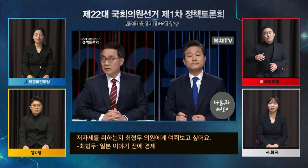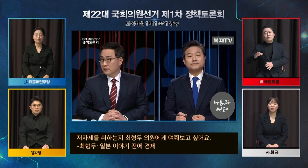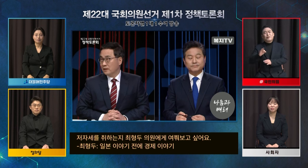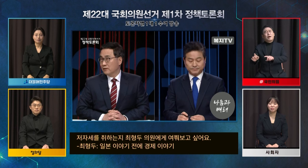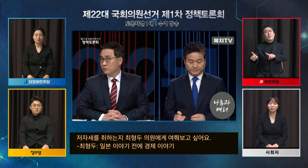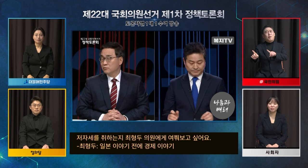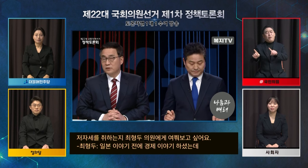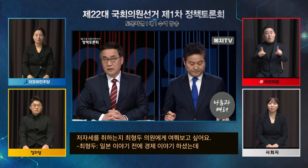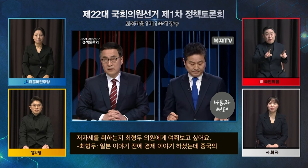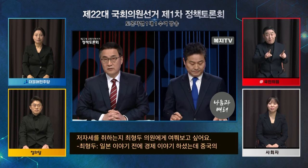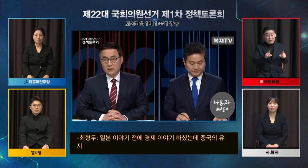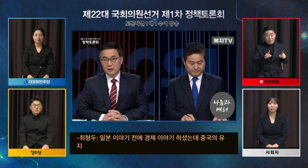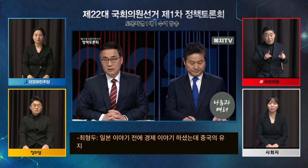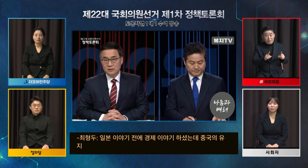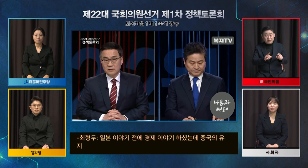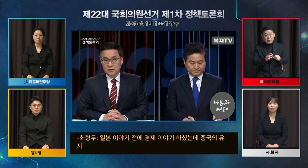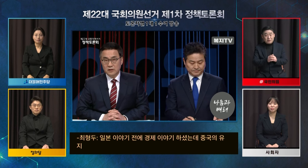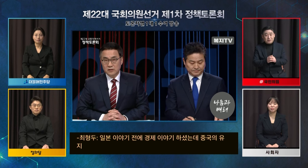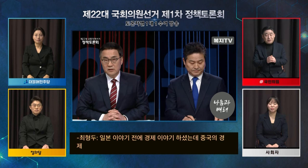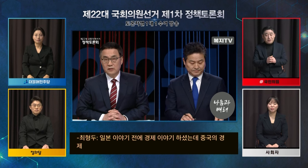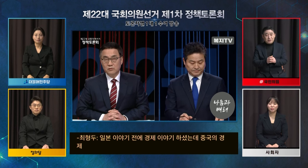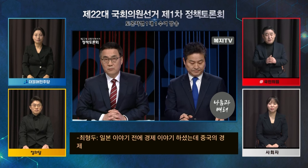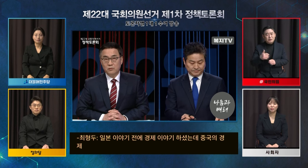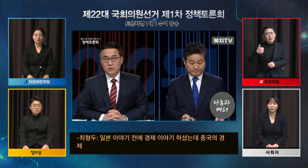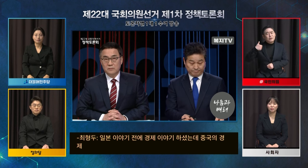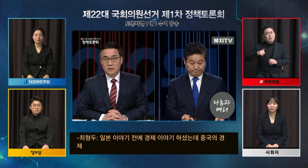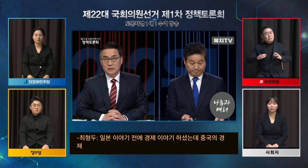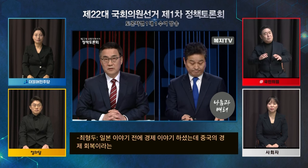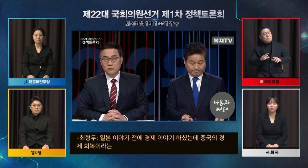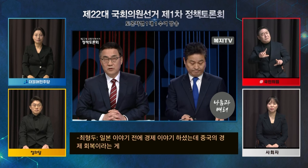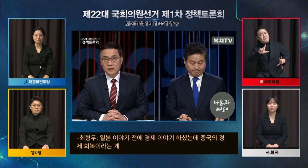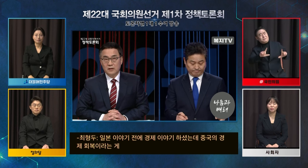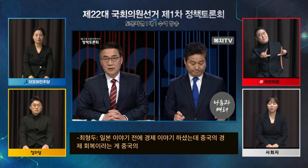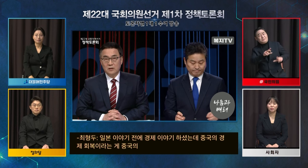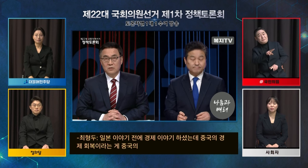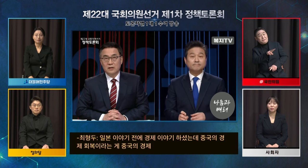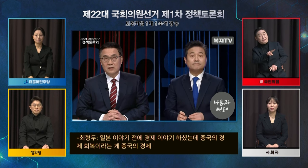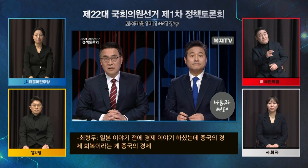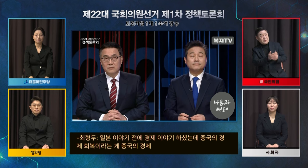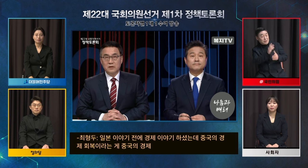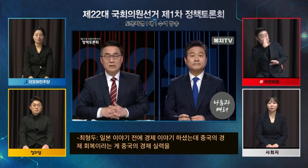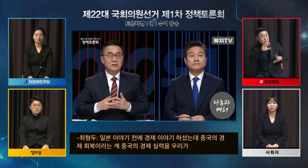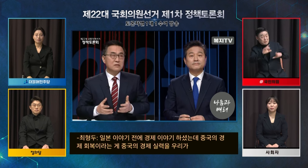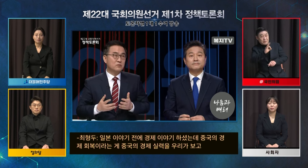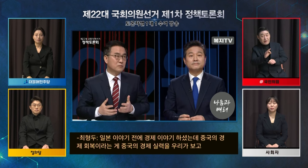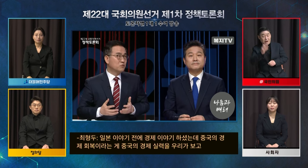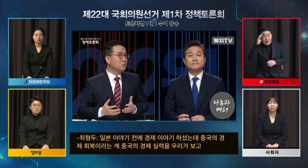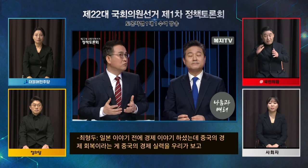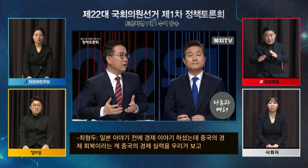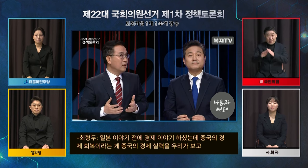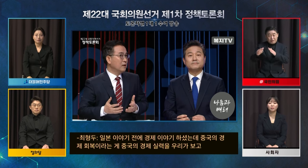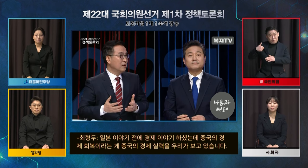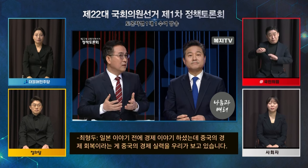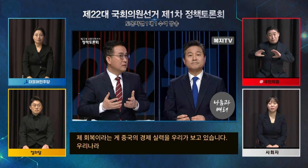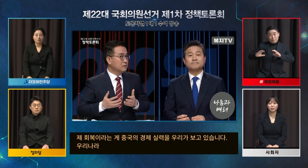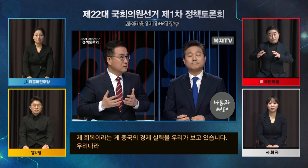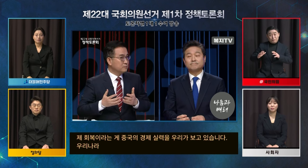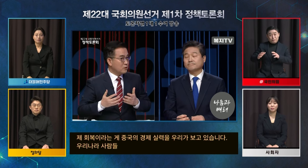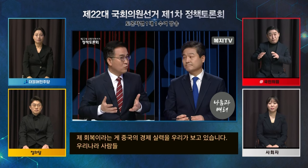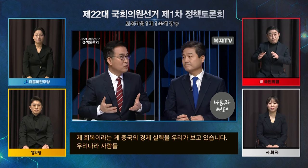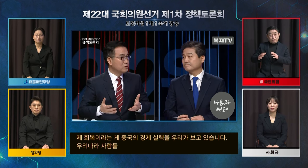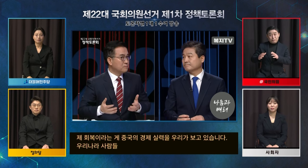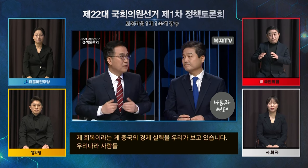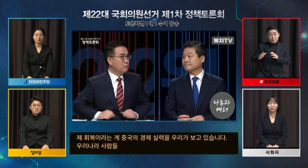회복이라는 게 중국이라는 경제의 실력을 우리가 보고 있습니다. 지금 우리가 우리나라 사람들 가정에서도 지금 중국의